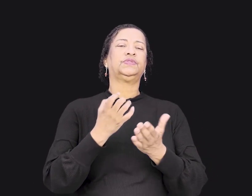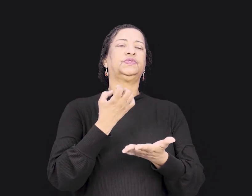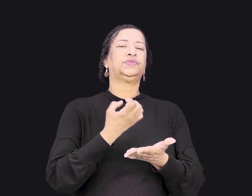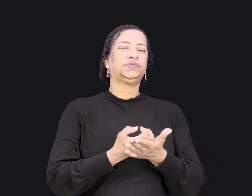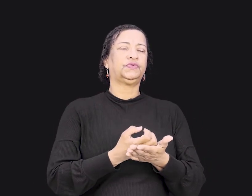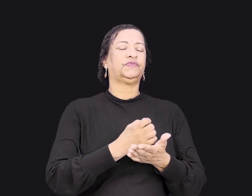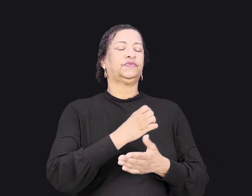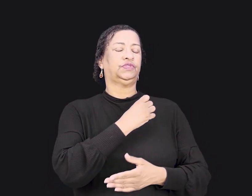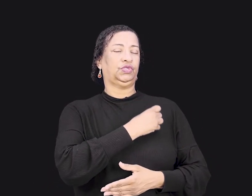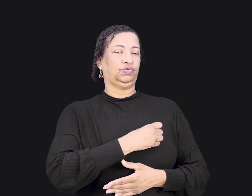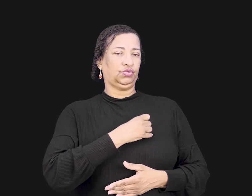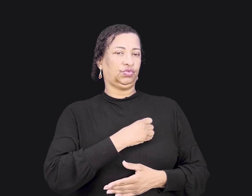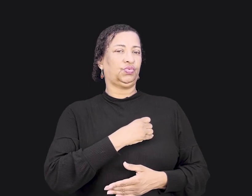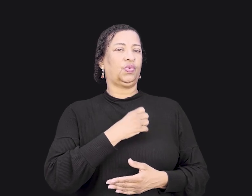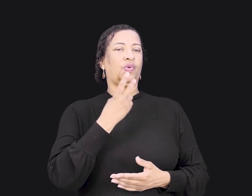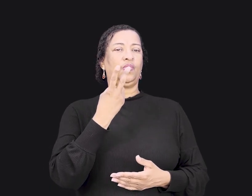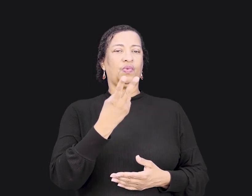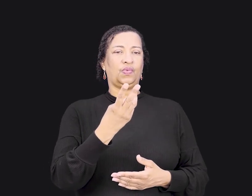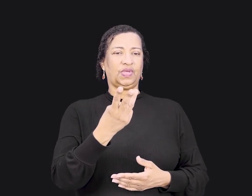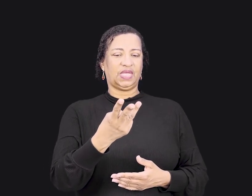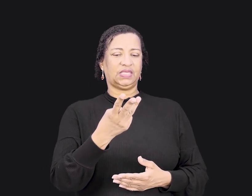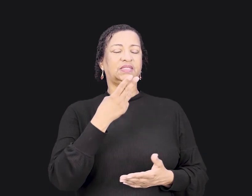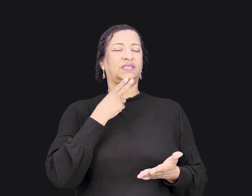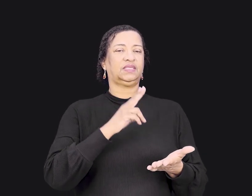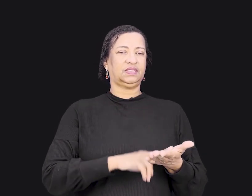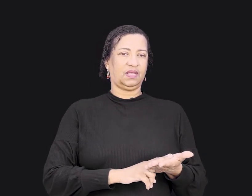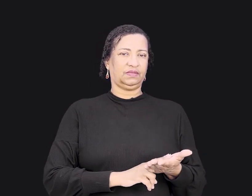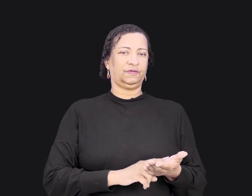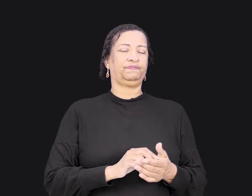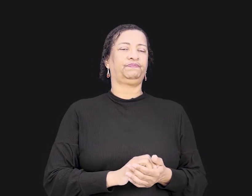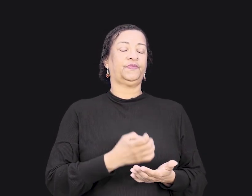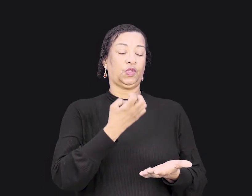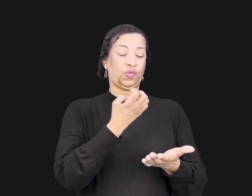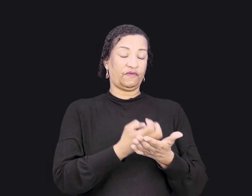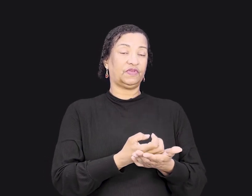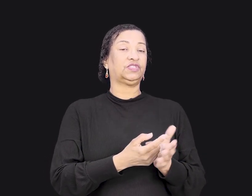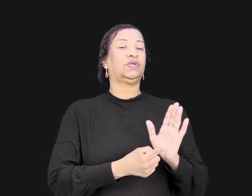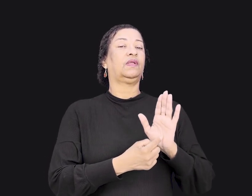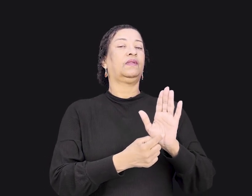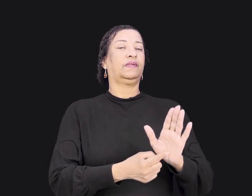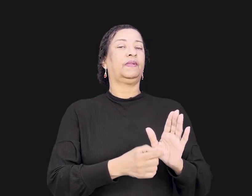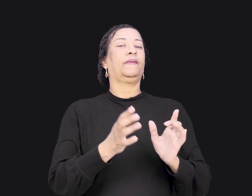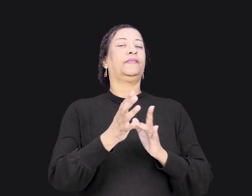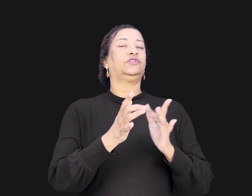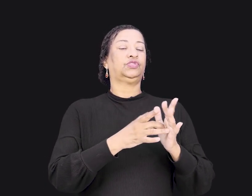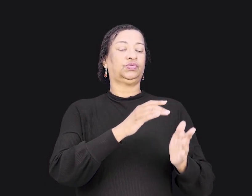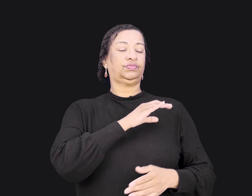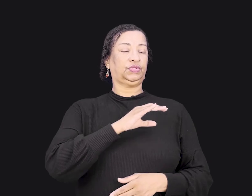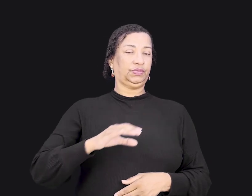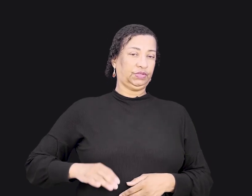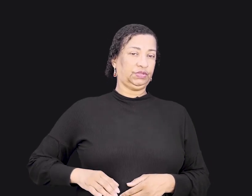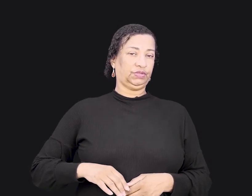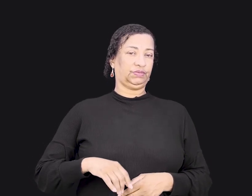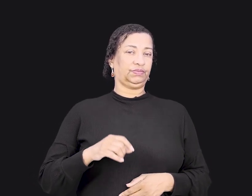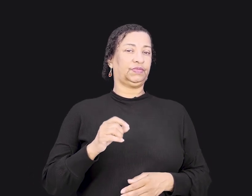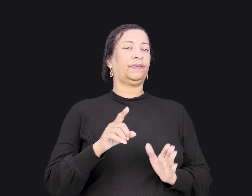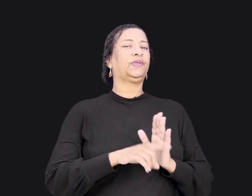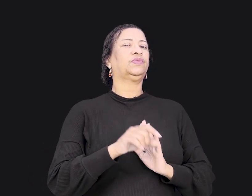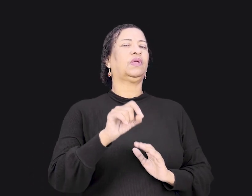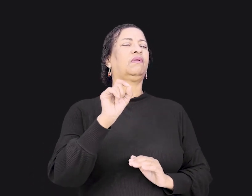cartas. No Evangelho, João apresentou Jesus como Cristo. Lembre-se que as perguntas eram: quem é Jesus? O que é fé?